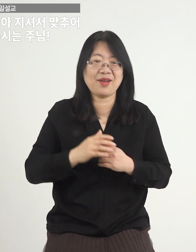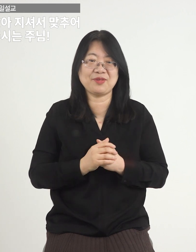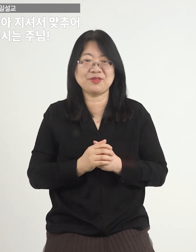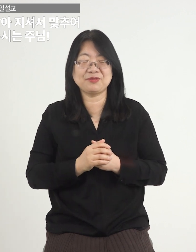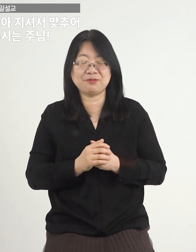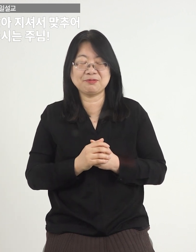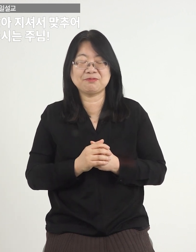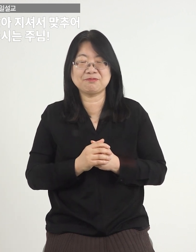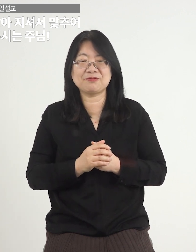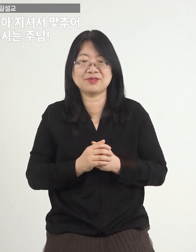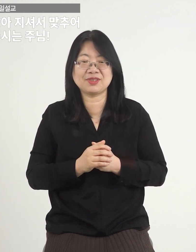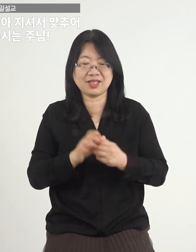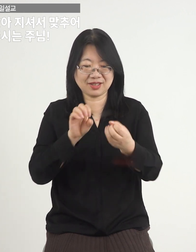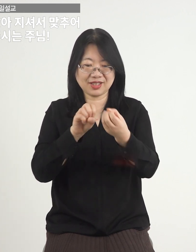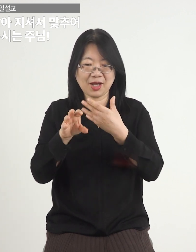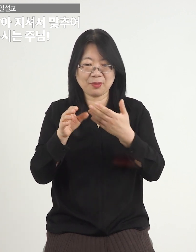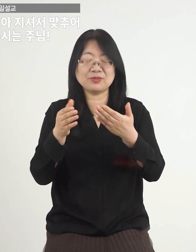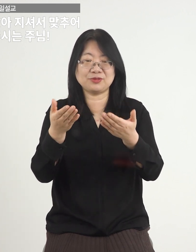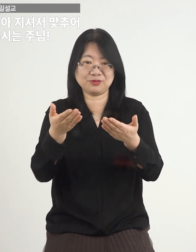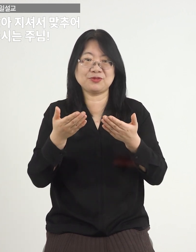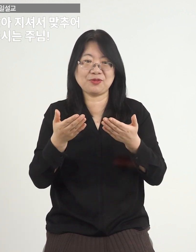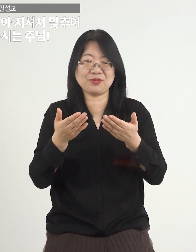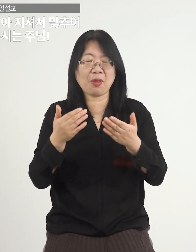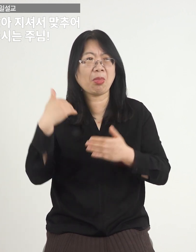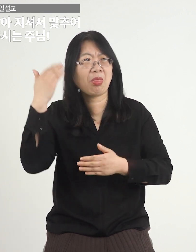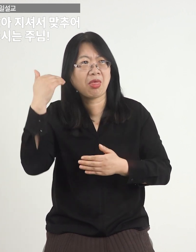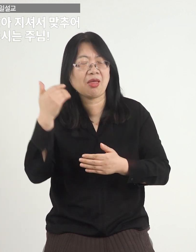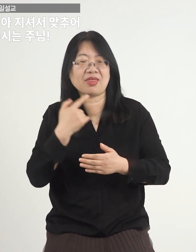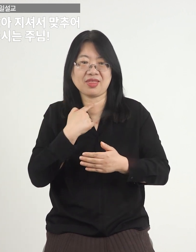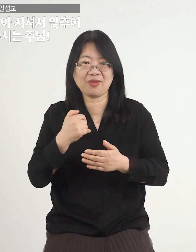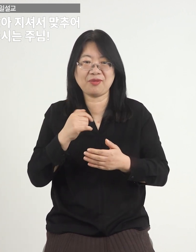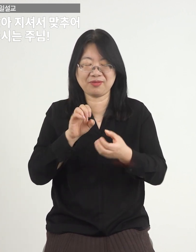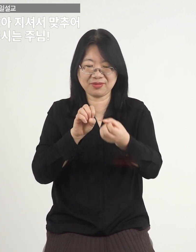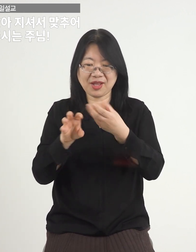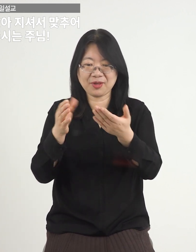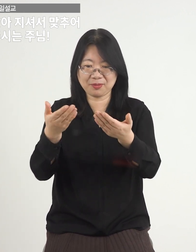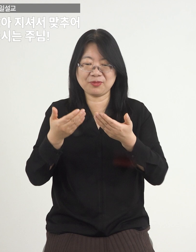말할 수 없는 들어보지 못한 대답을 한 거예요.